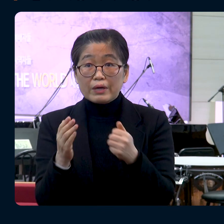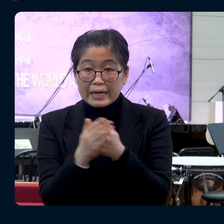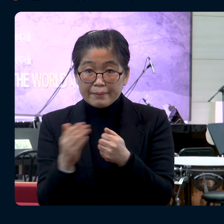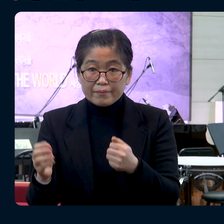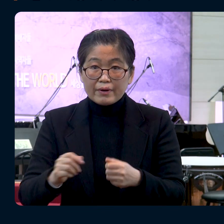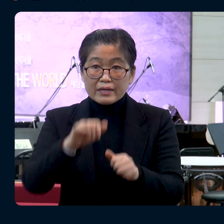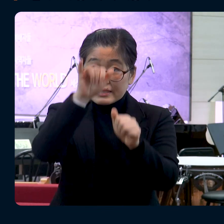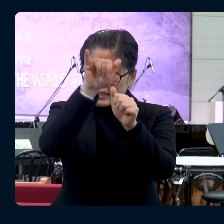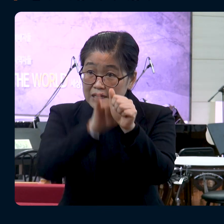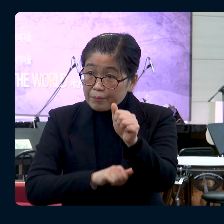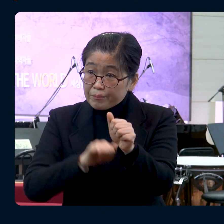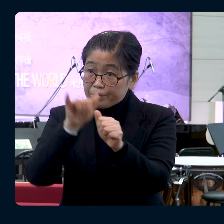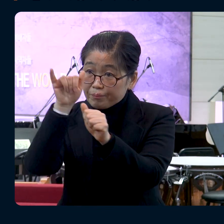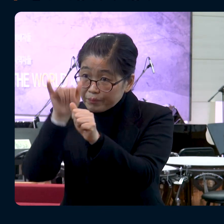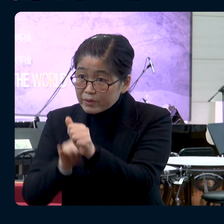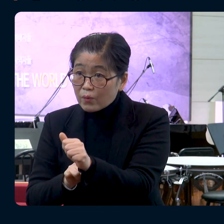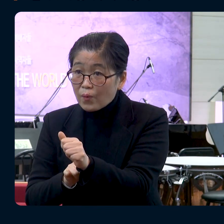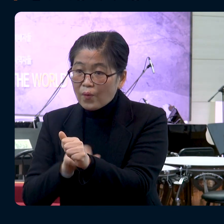그래서 섬기고